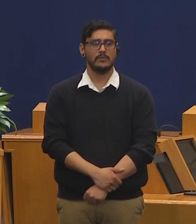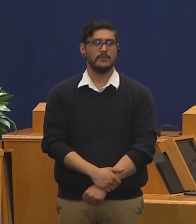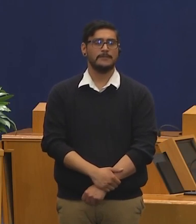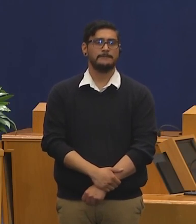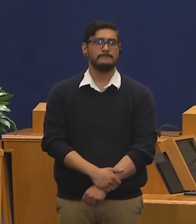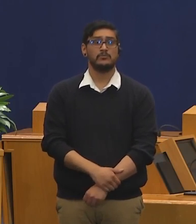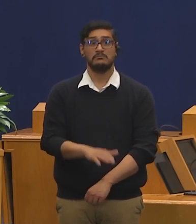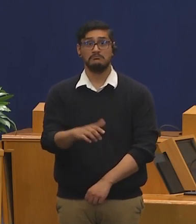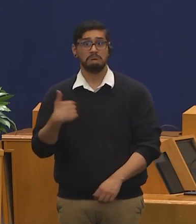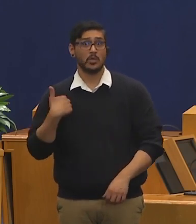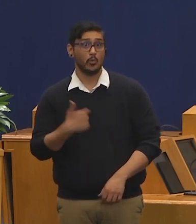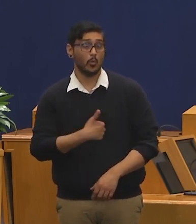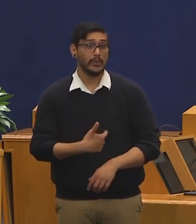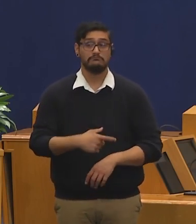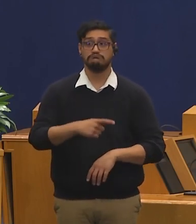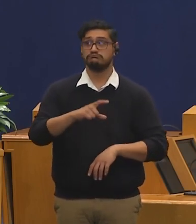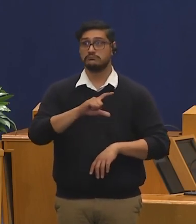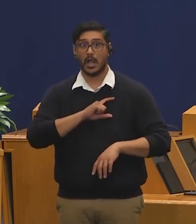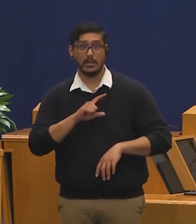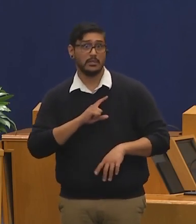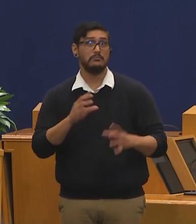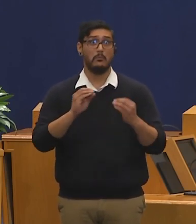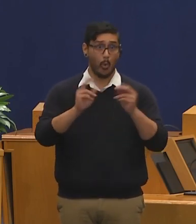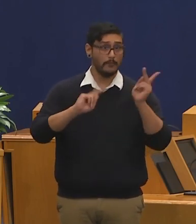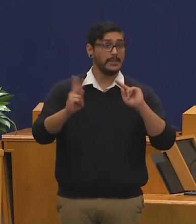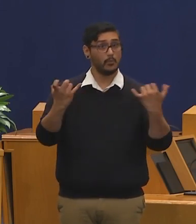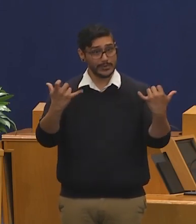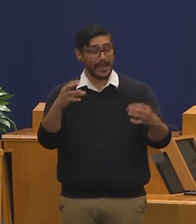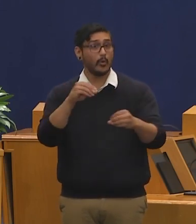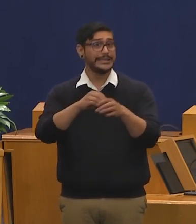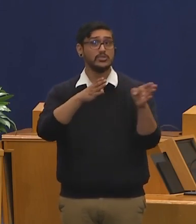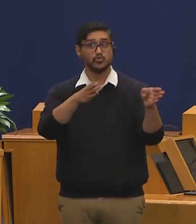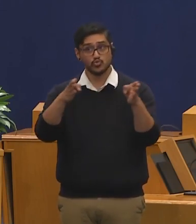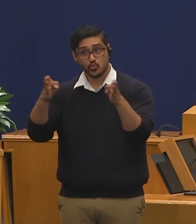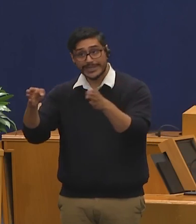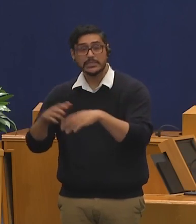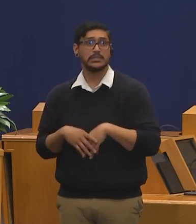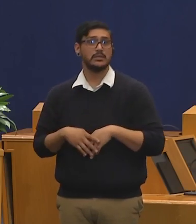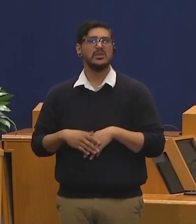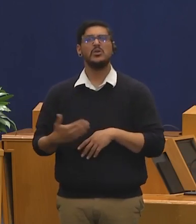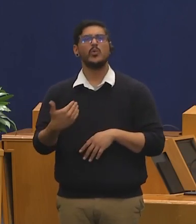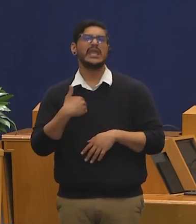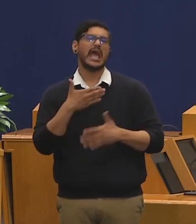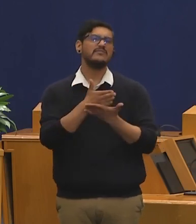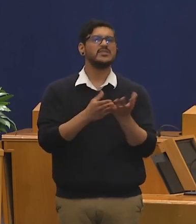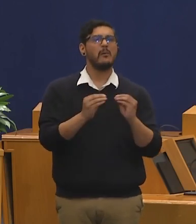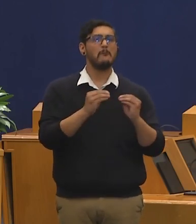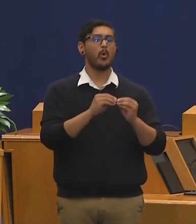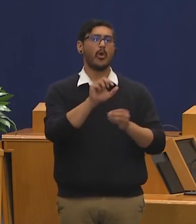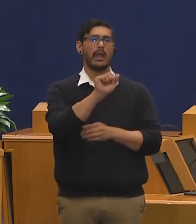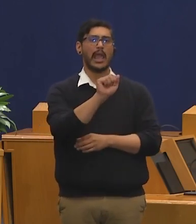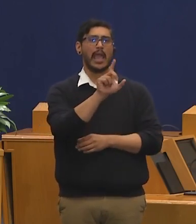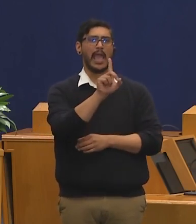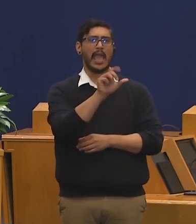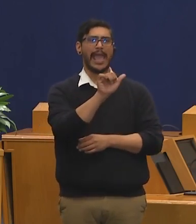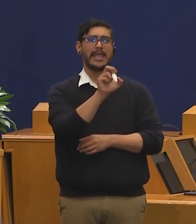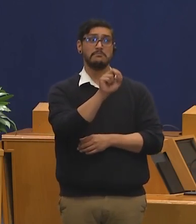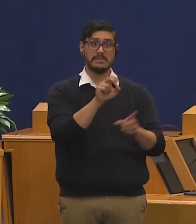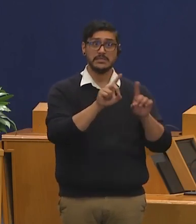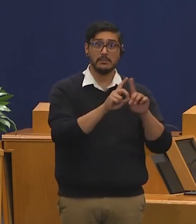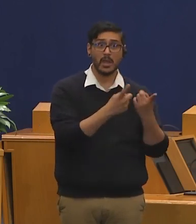patrullaje. Tenemos muchos más alguaciles trabajando en las calles. Los sacamos de todas las posiciones administrativas del